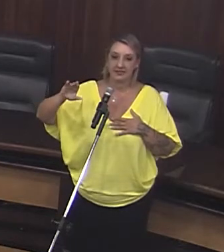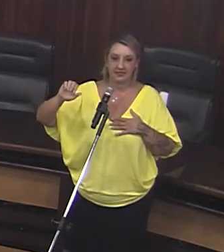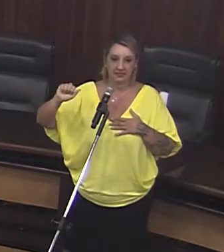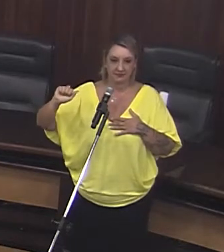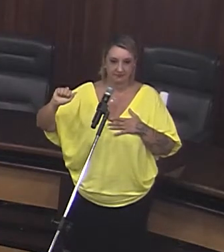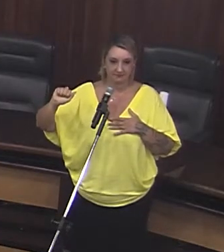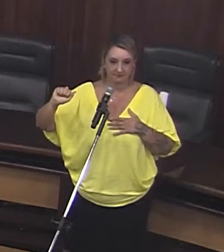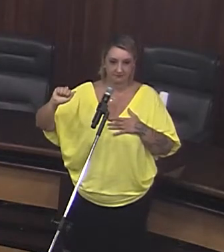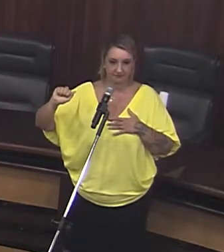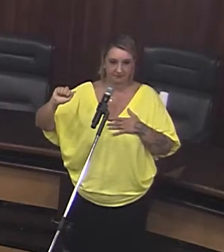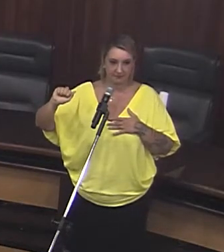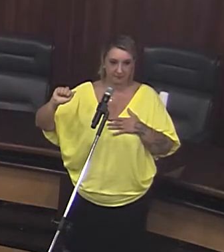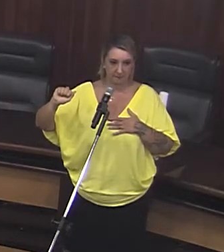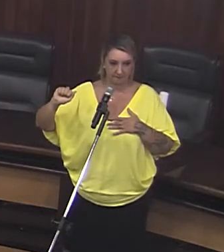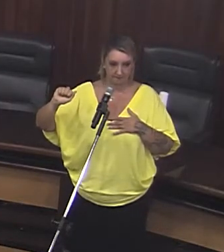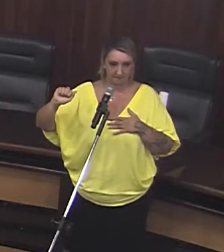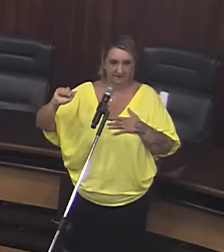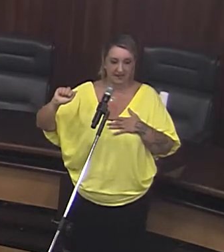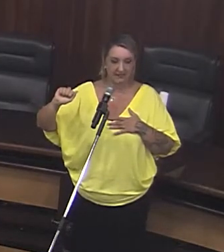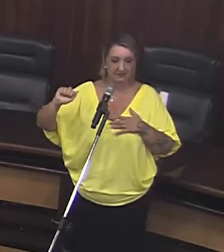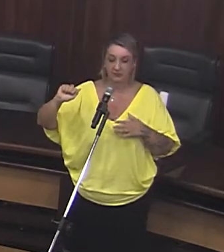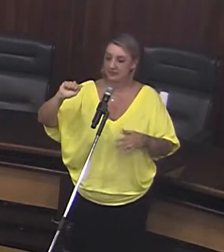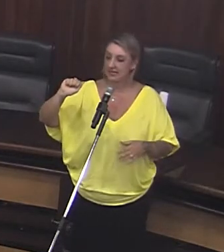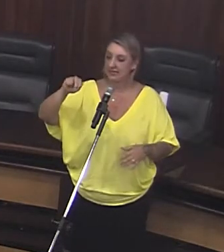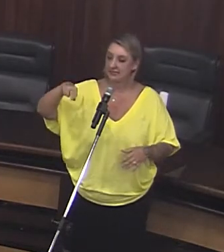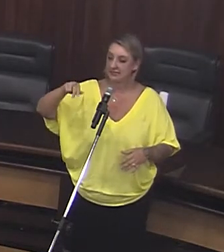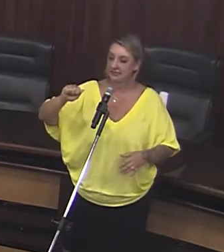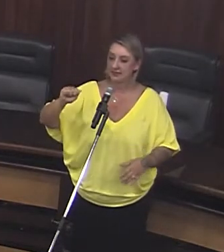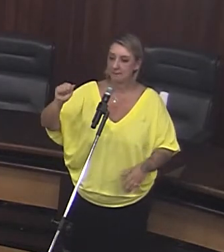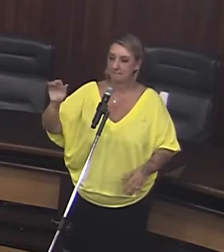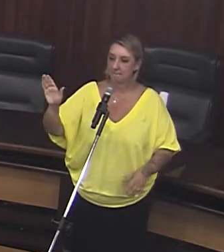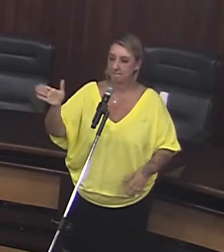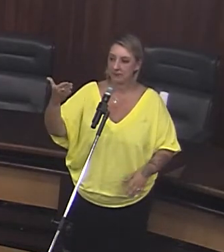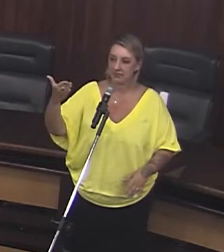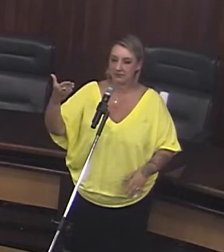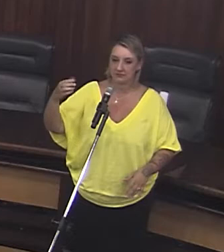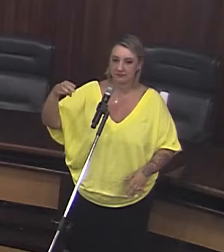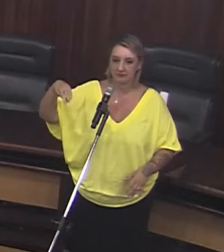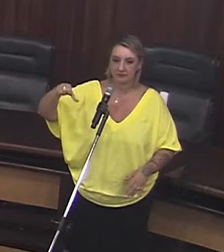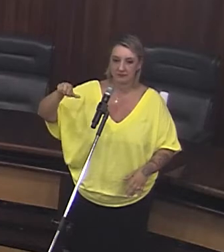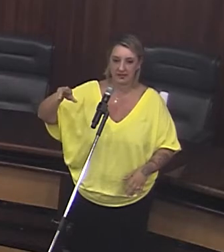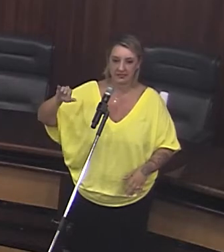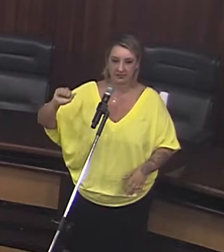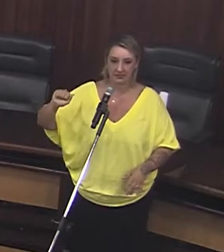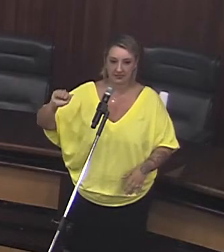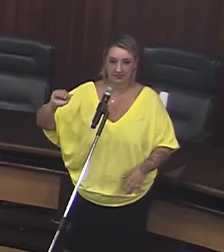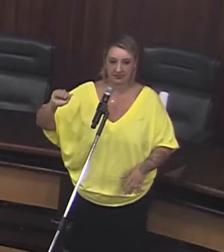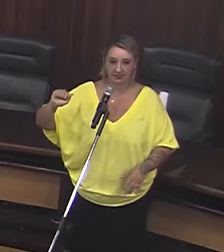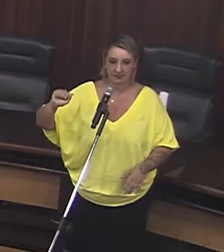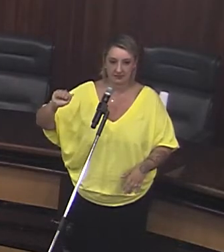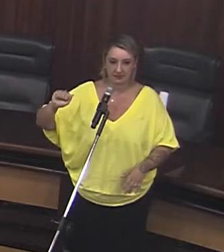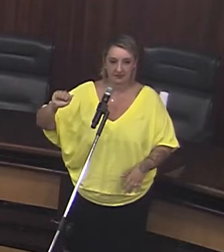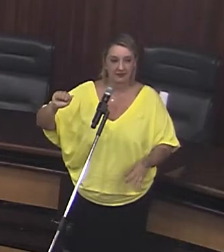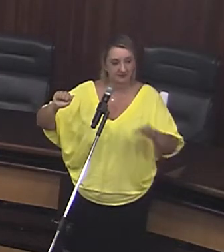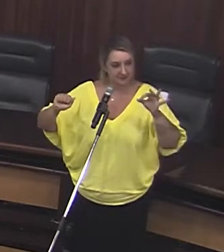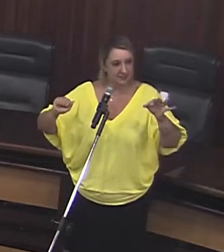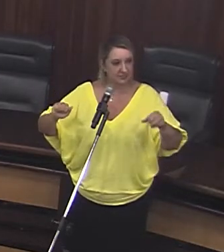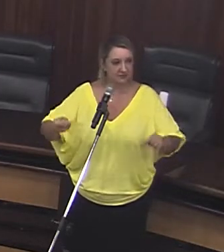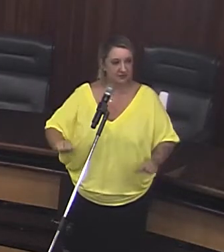Maria. Tá? Não tem Ana, plim, Maria. Vocês já viram alguém